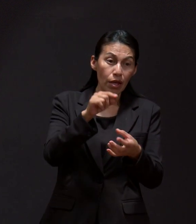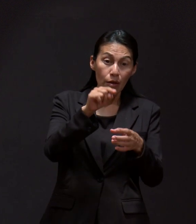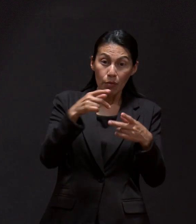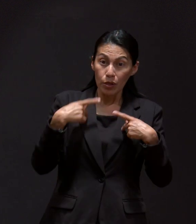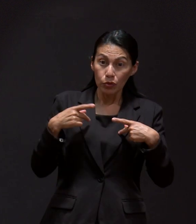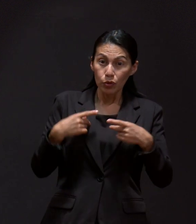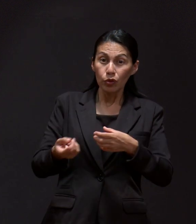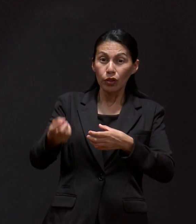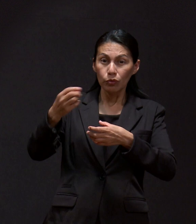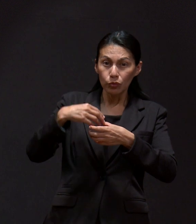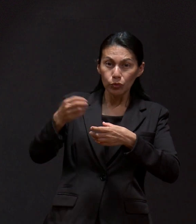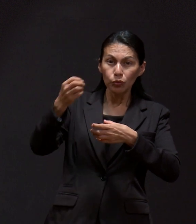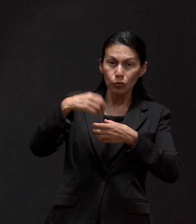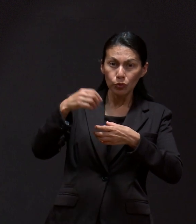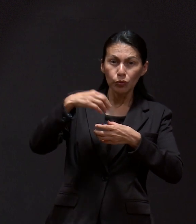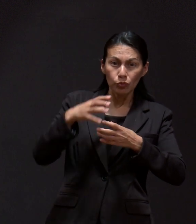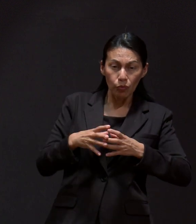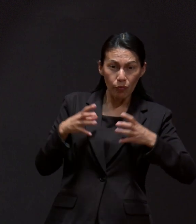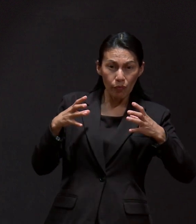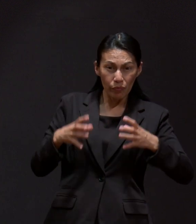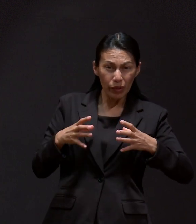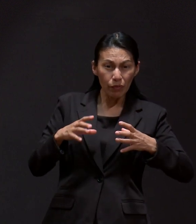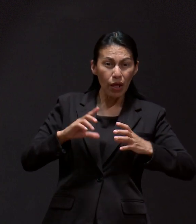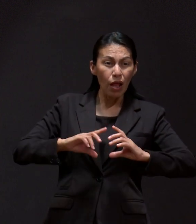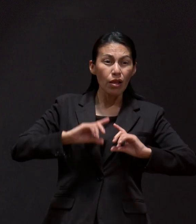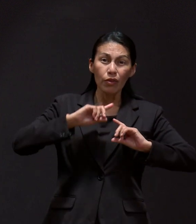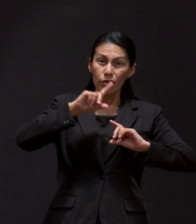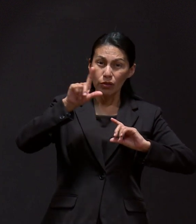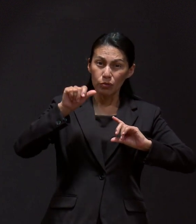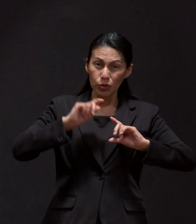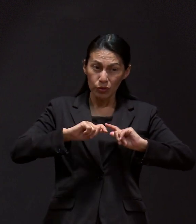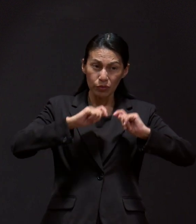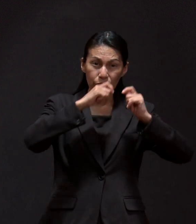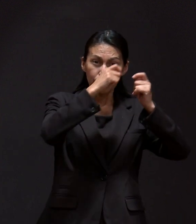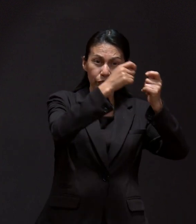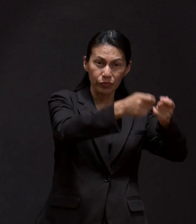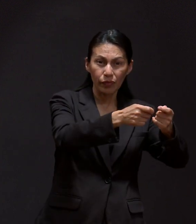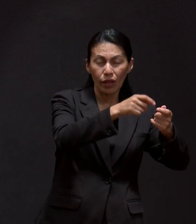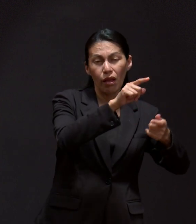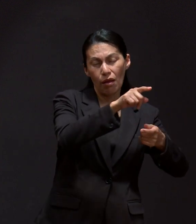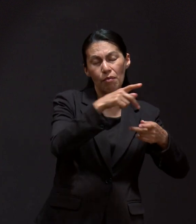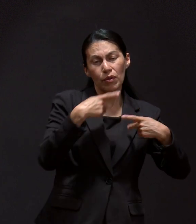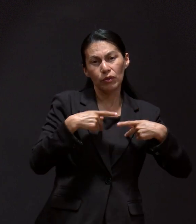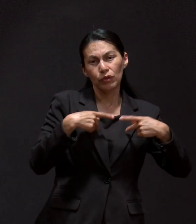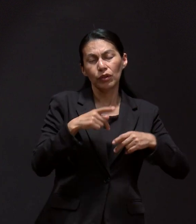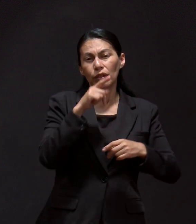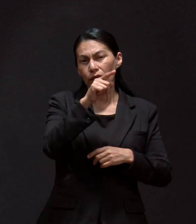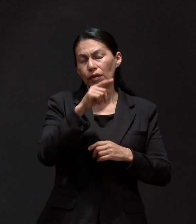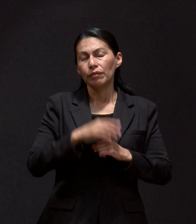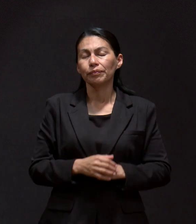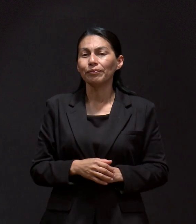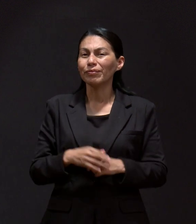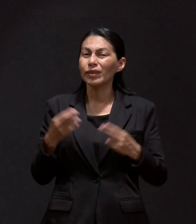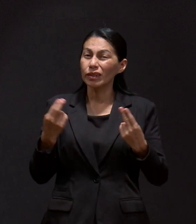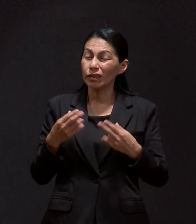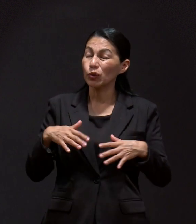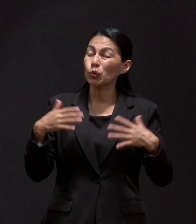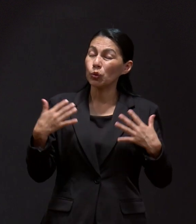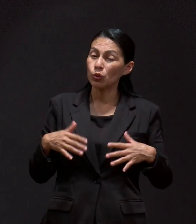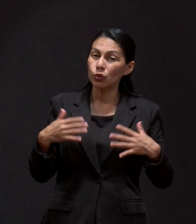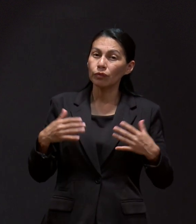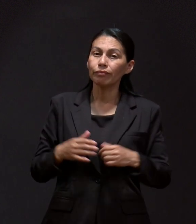nuestra contribución para ayudar a estos a estas personas en problemas también